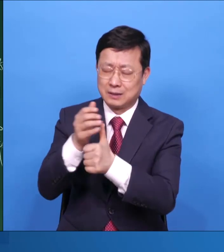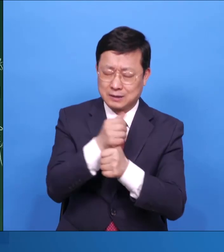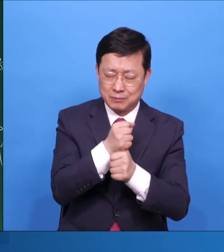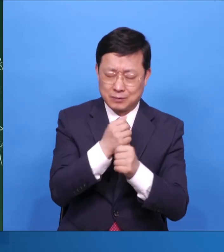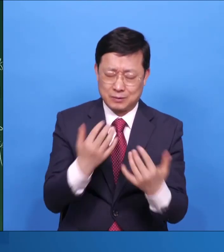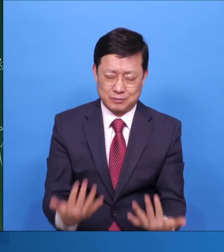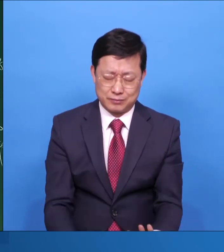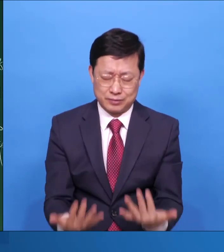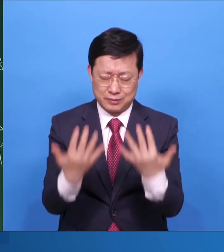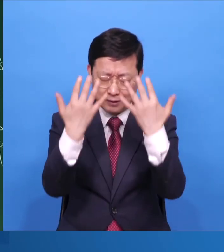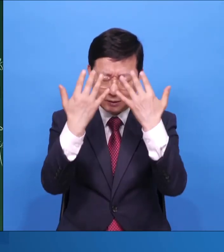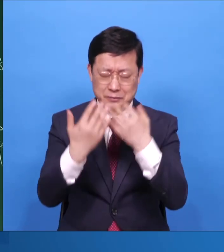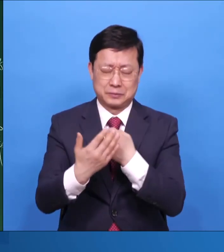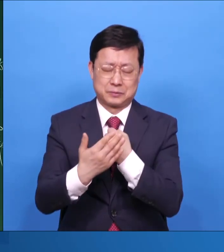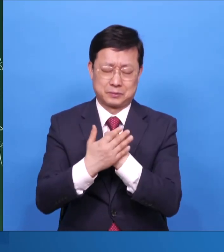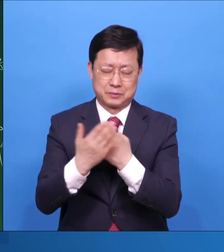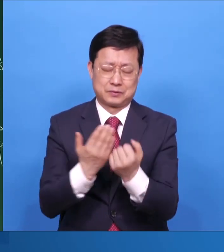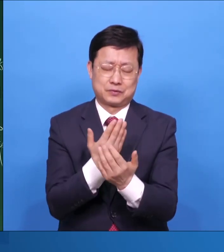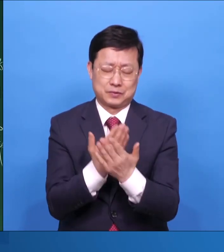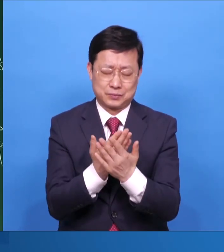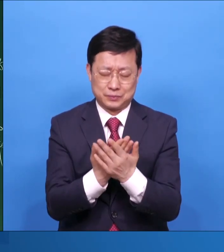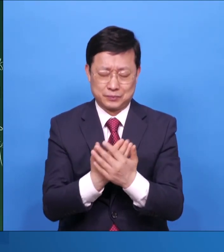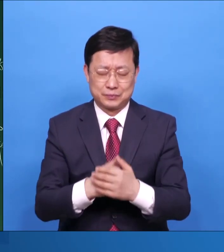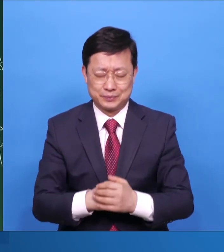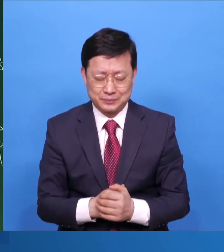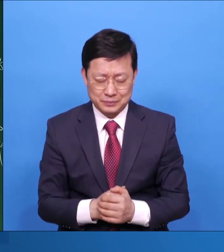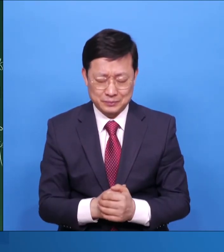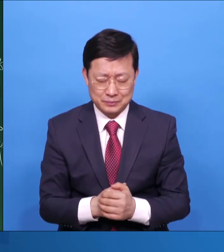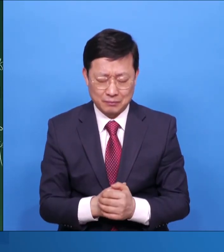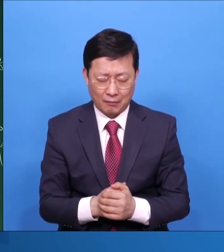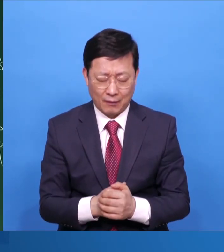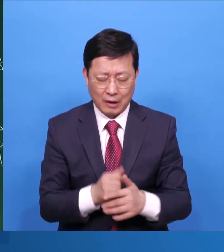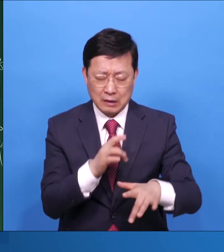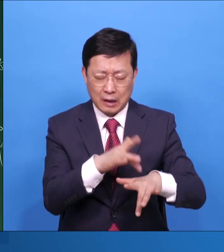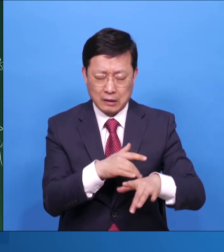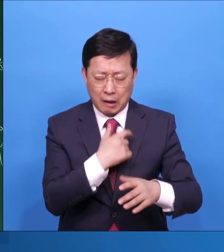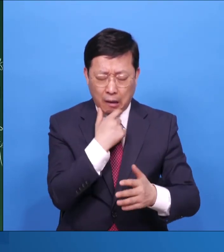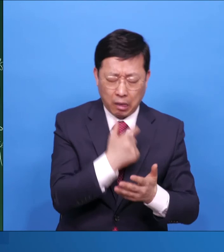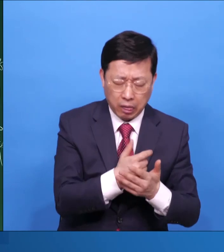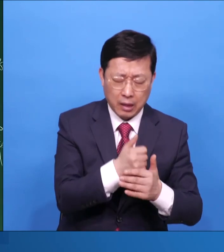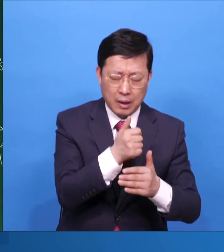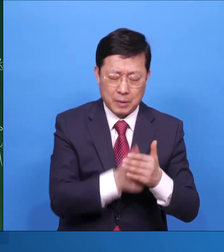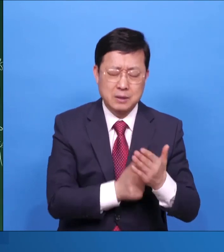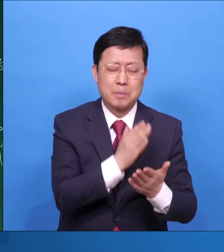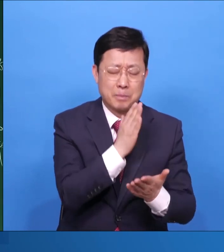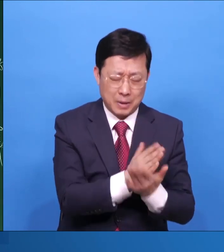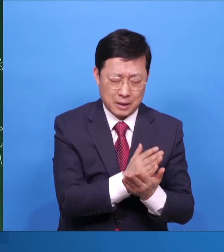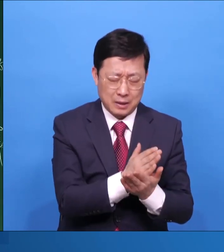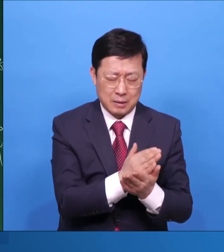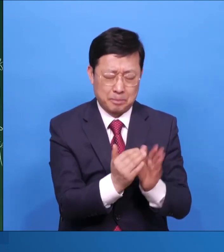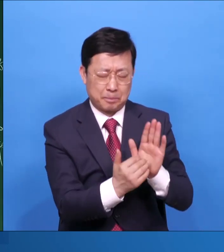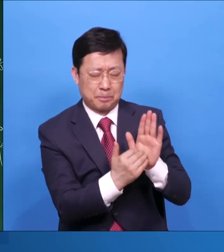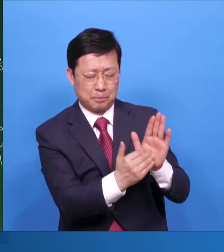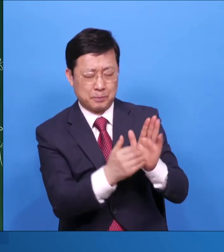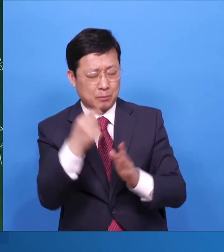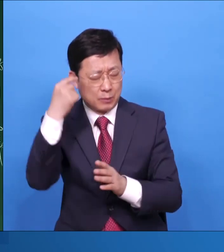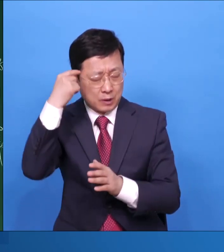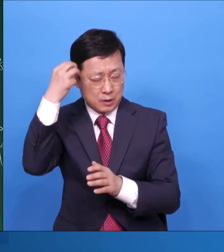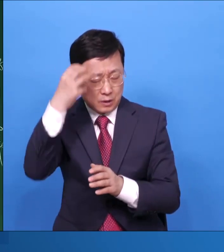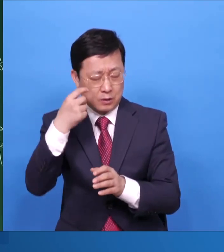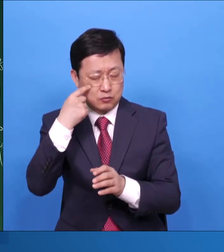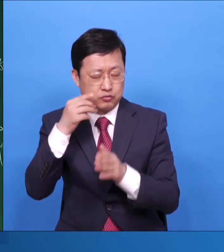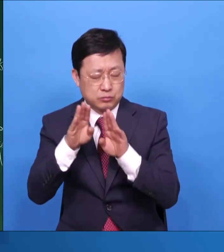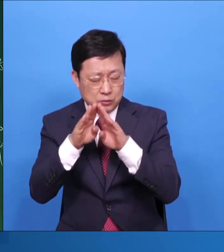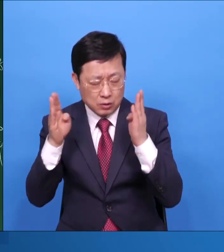일어나게 하옵소서. Permite que los remanentes de todo el mundo se puedan levantar en el pacto. 속지 않도록 영안을 열어주옵소서. Abre los ojos espirituales para que